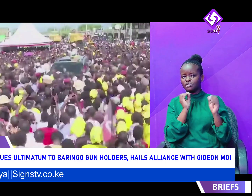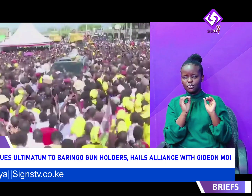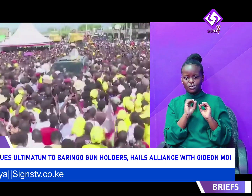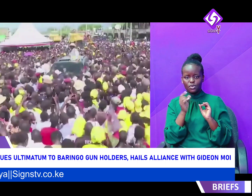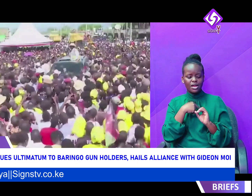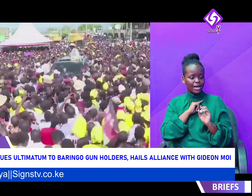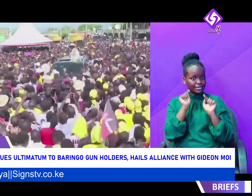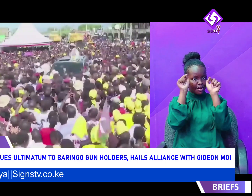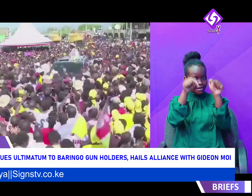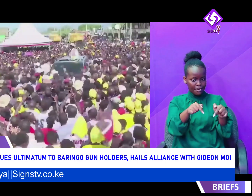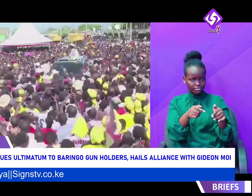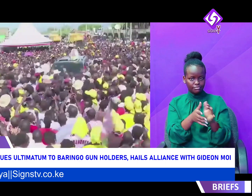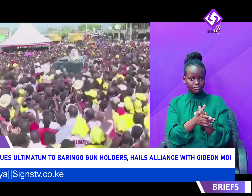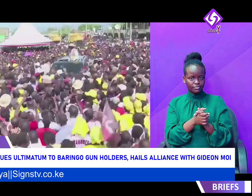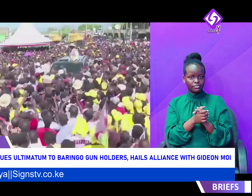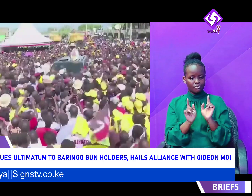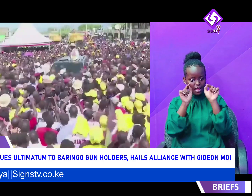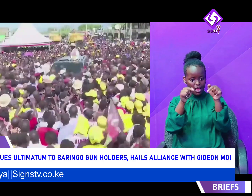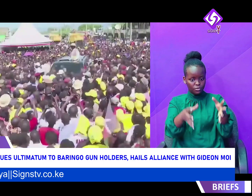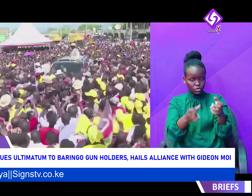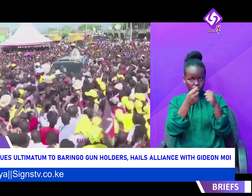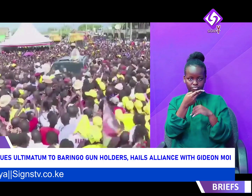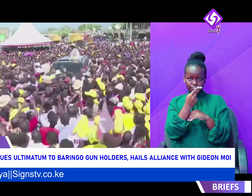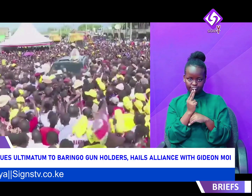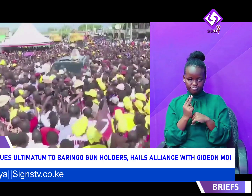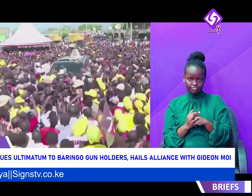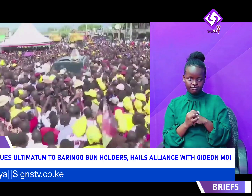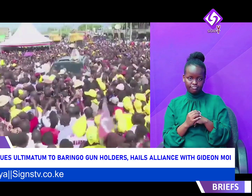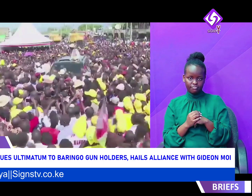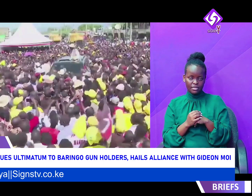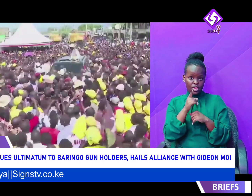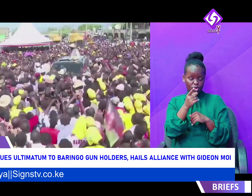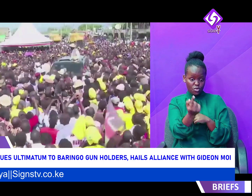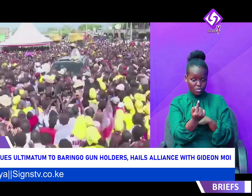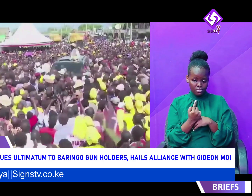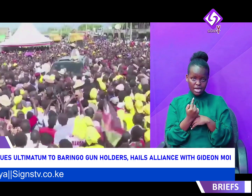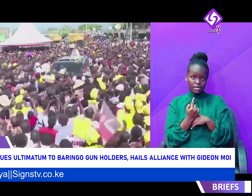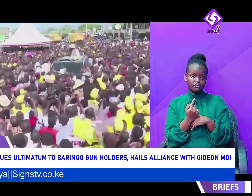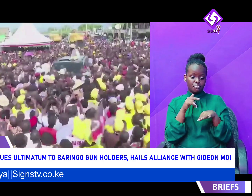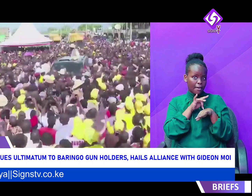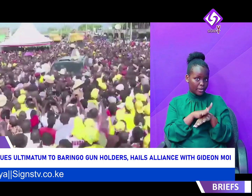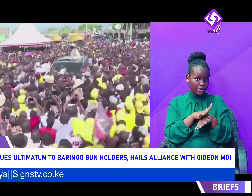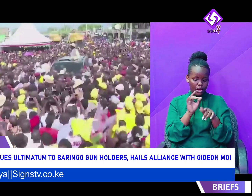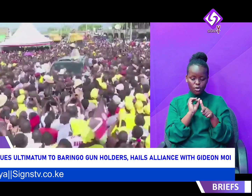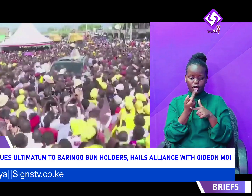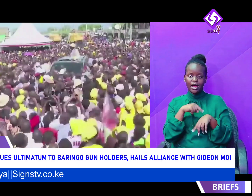it. Tutakuja kuchukua bunduki. Either ulete mapema ama tutachukua bunduki na utajua ile